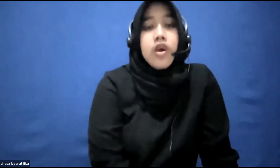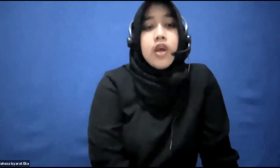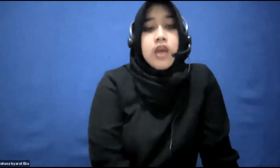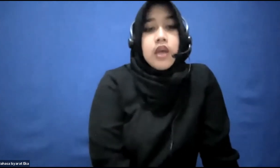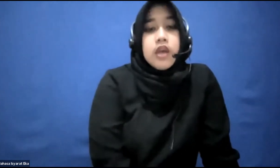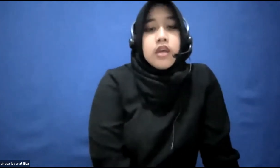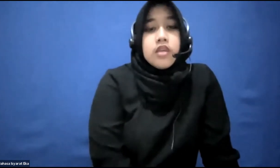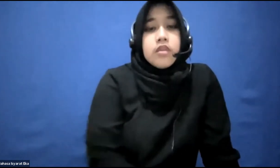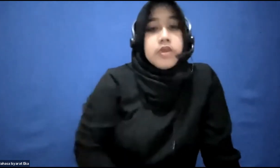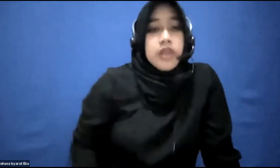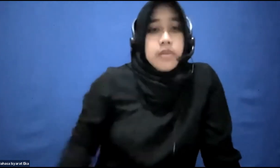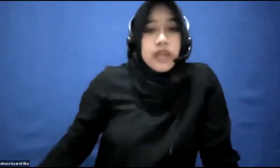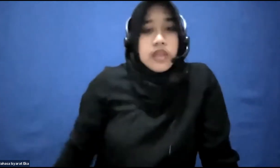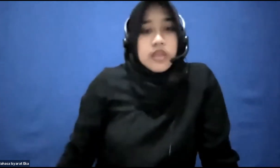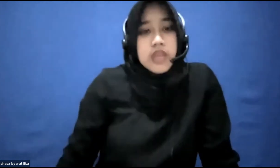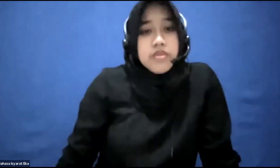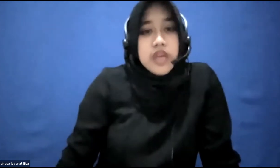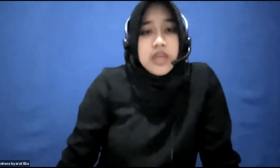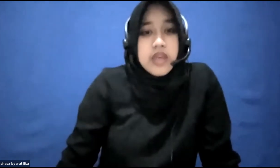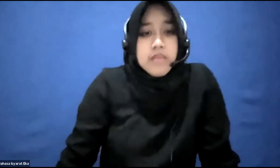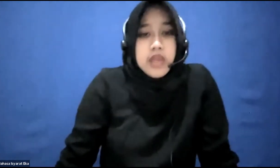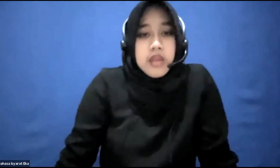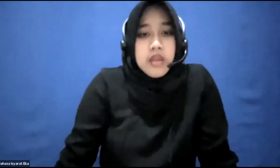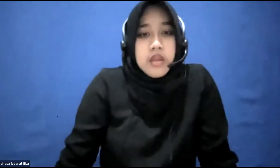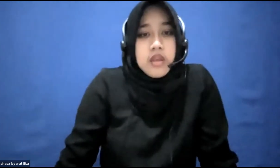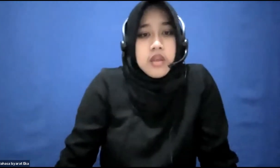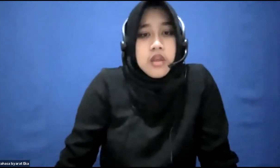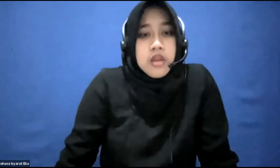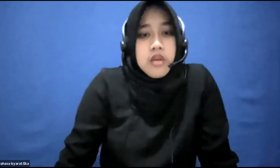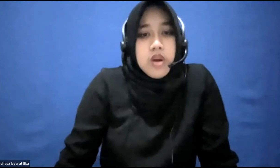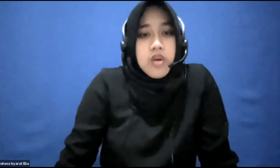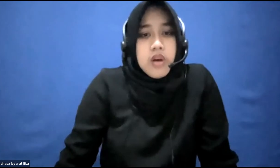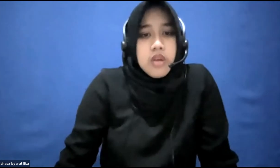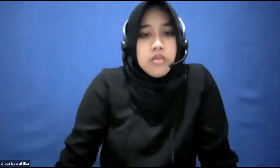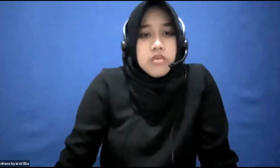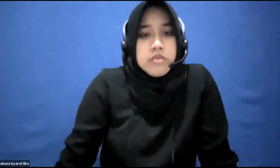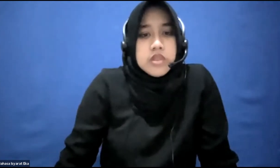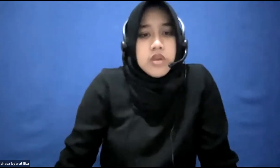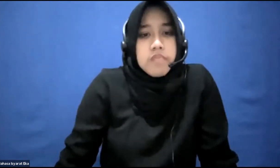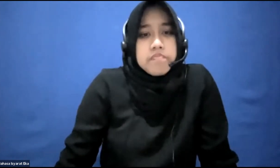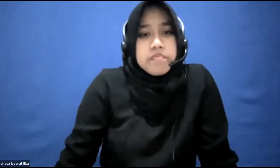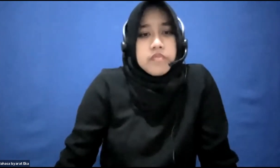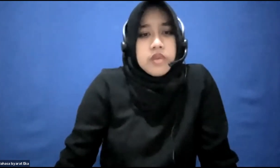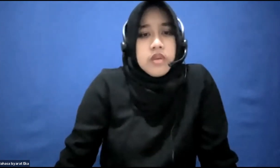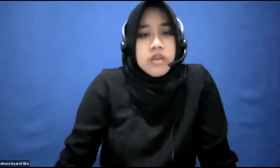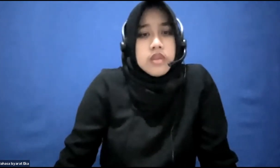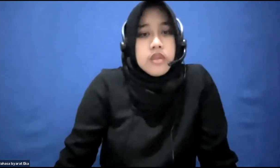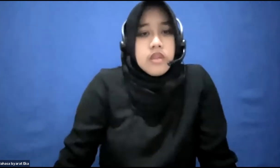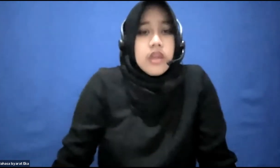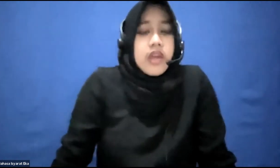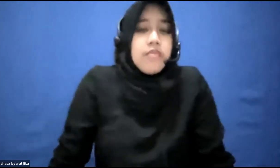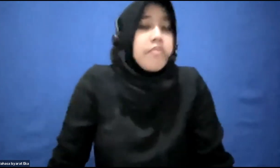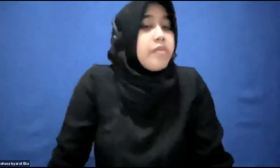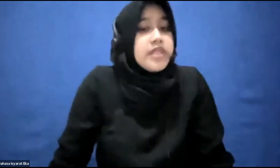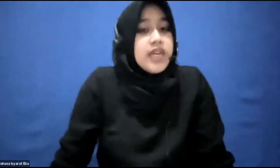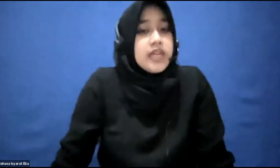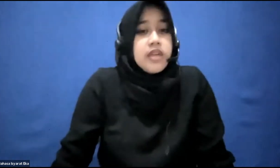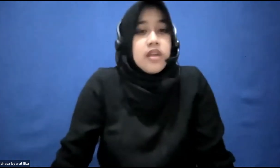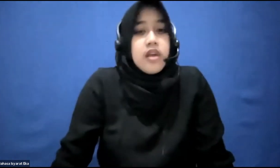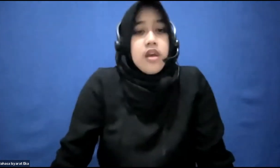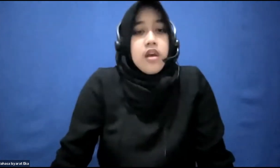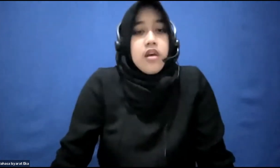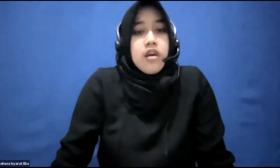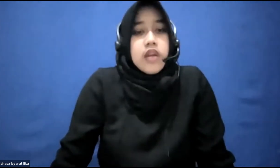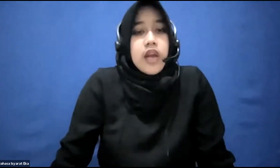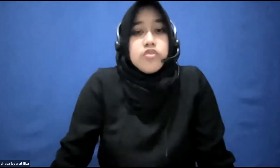udah, pertama nih, saya udah kirim nih. Okay. Orang-orang itu menjawab yang kayak pembicara